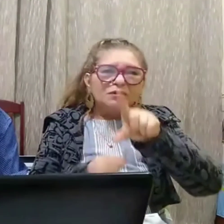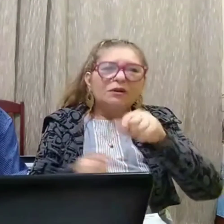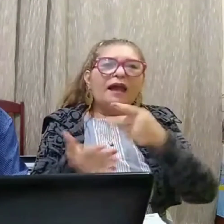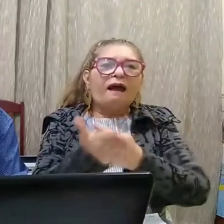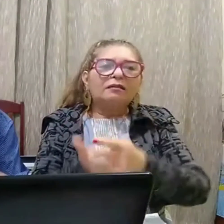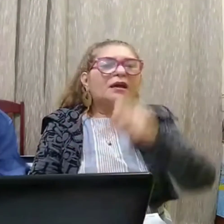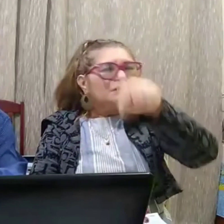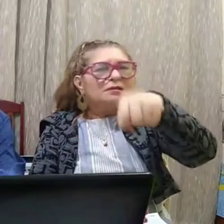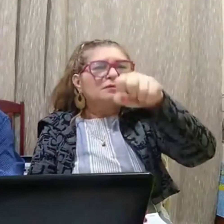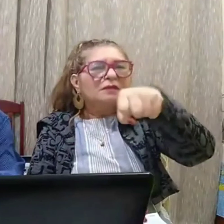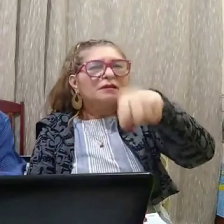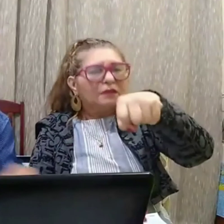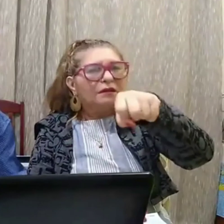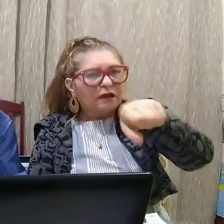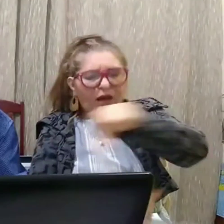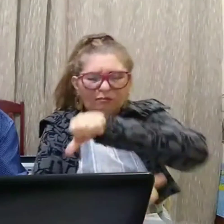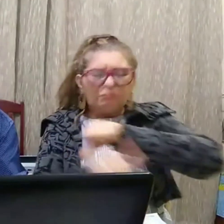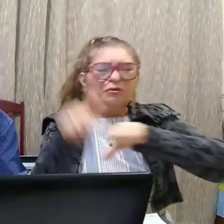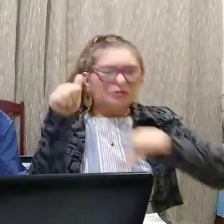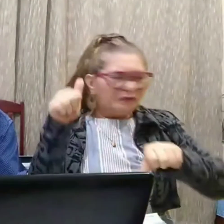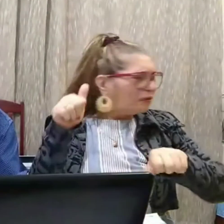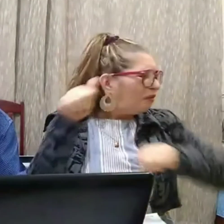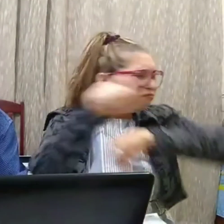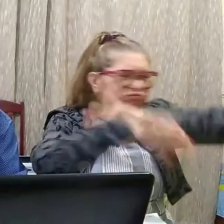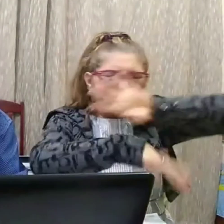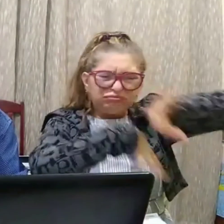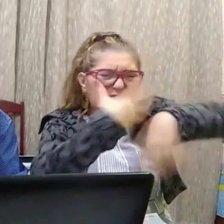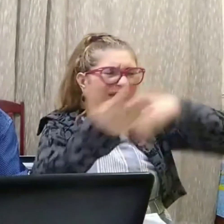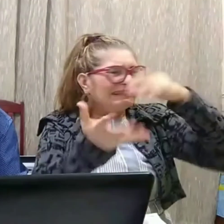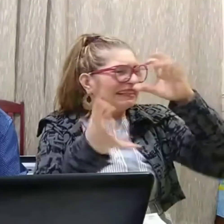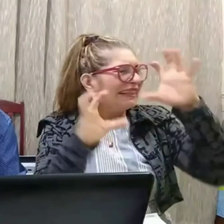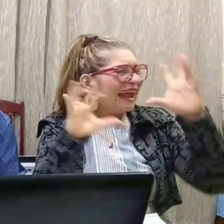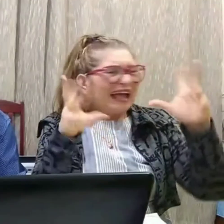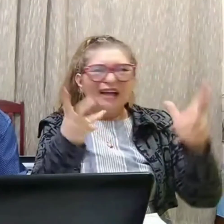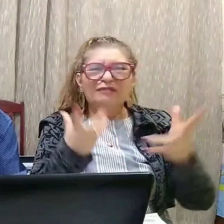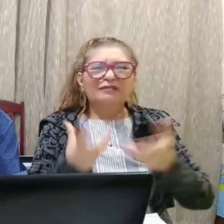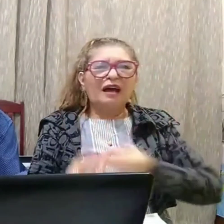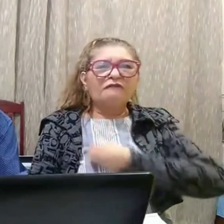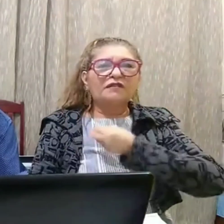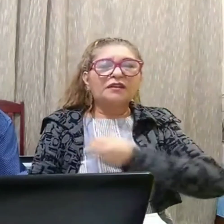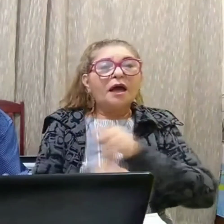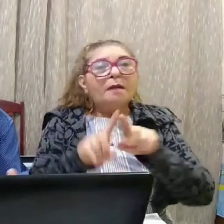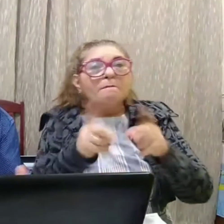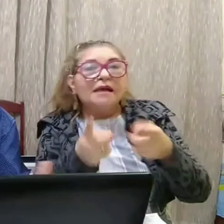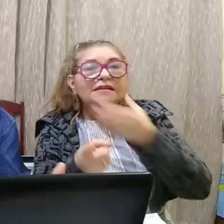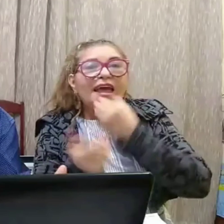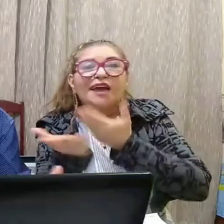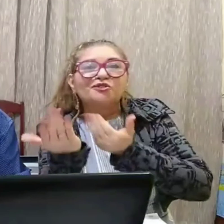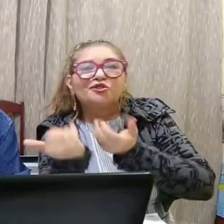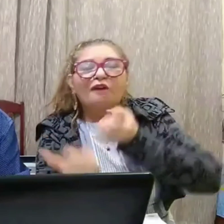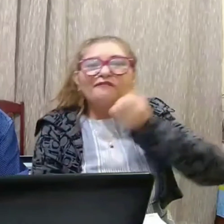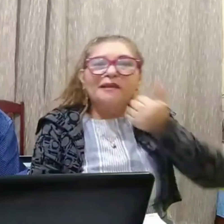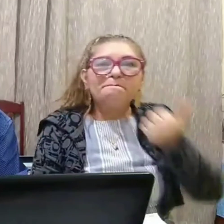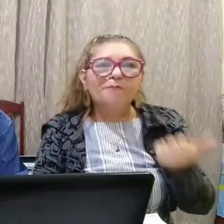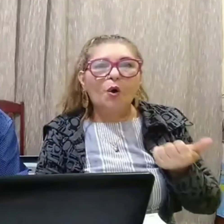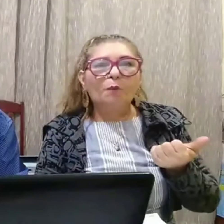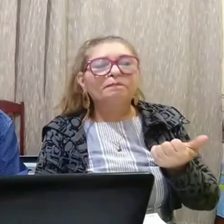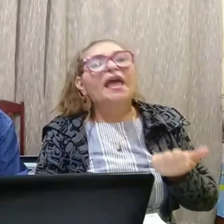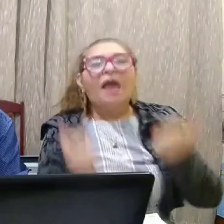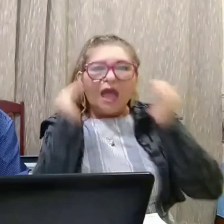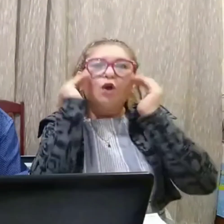errada, né, que modificou toda a sua vida, mas ele era um jovem bom. Né? Tudo indica que ele